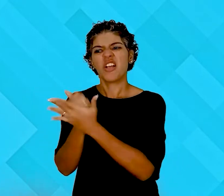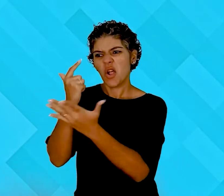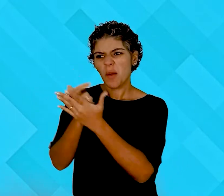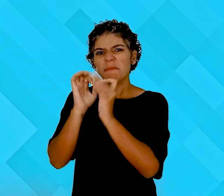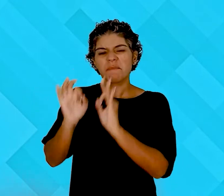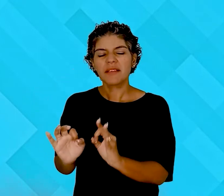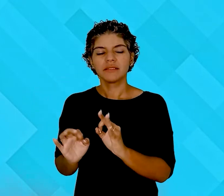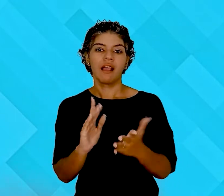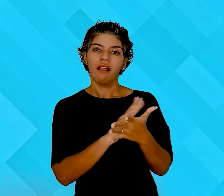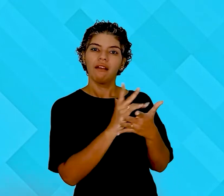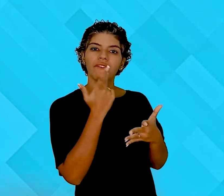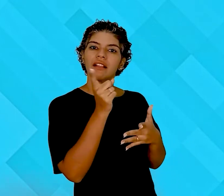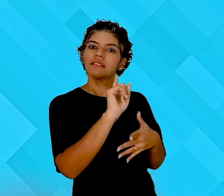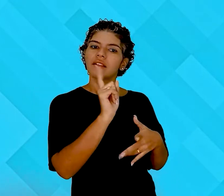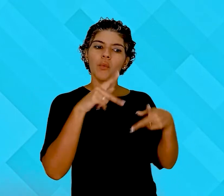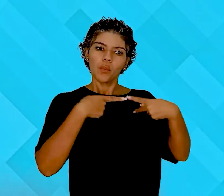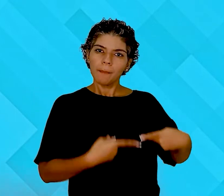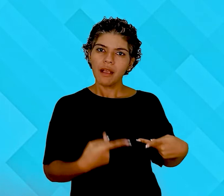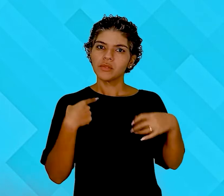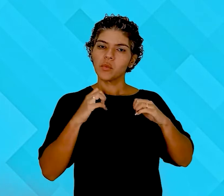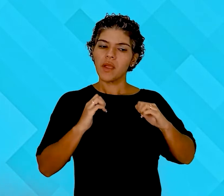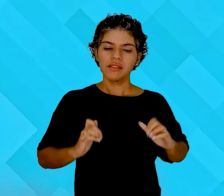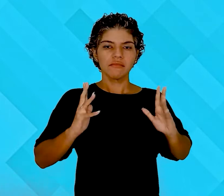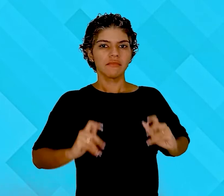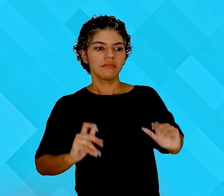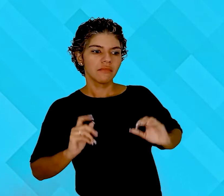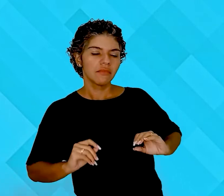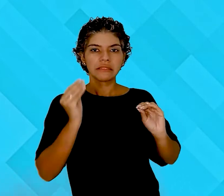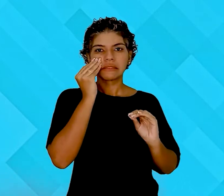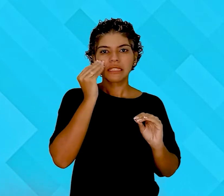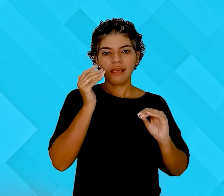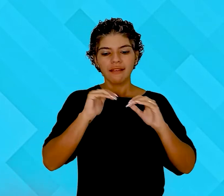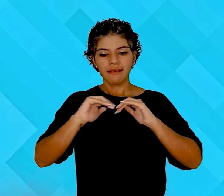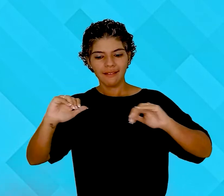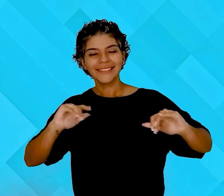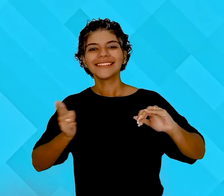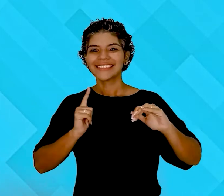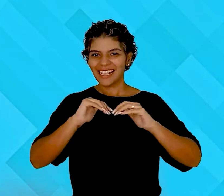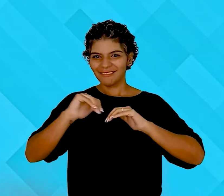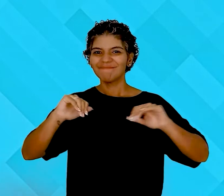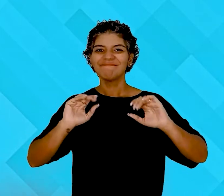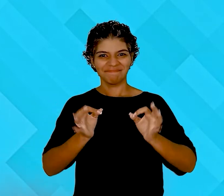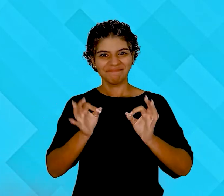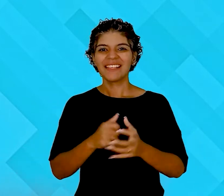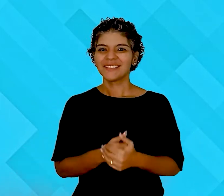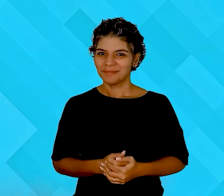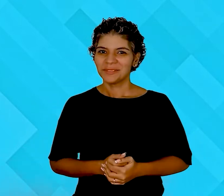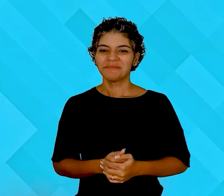extremamente desumana. Eu recomendo muito que possa seguir pessoas que atuam com o chamado marketing digital humanizado, porque